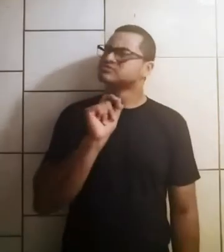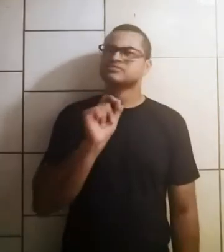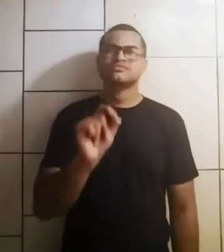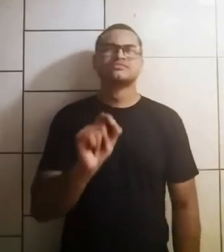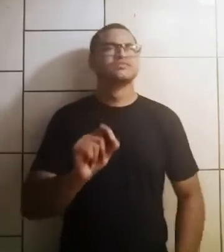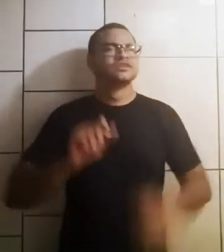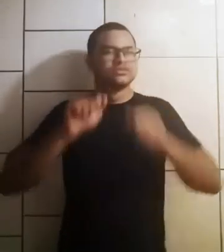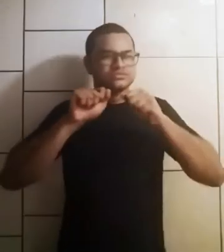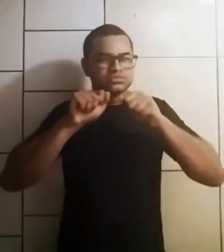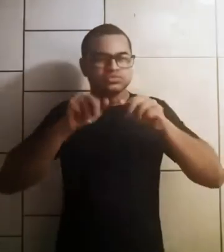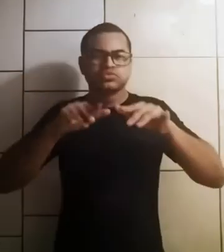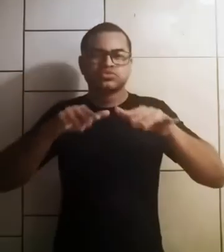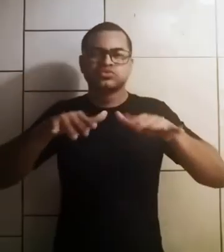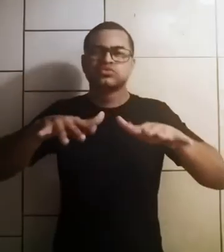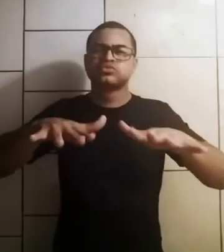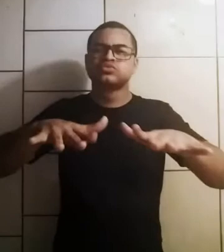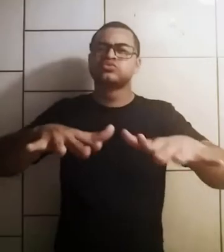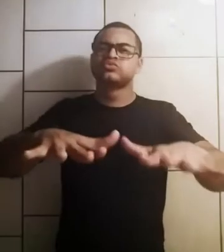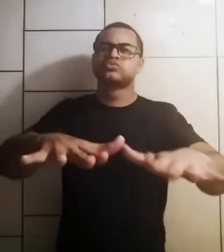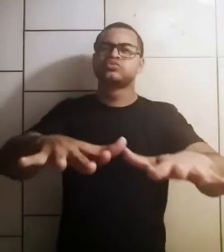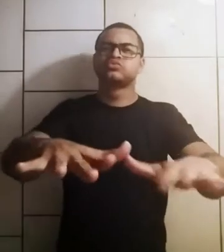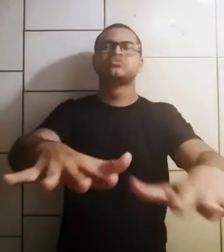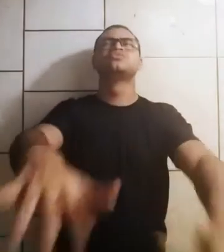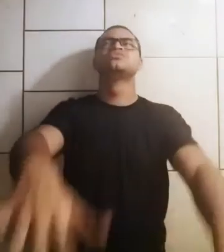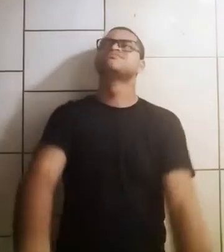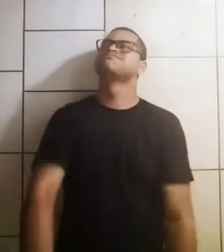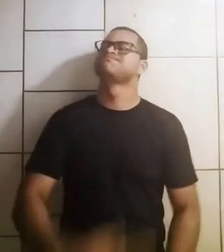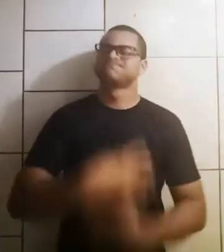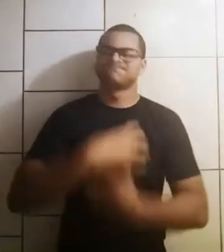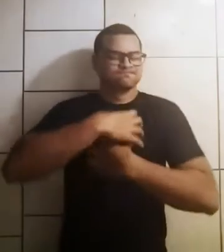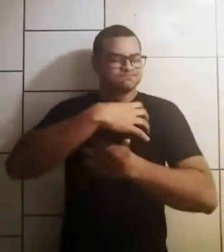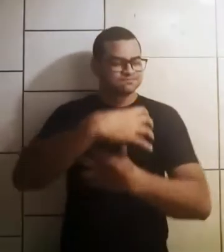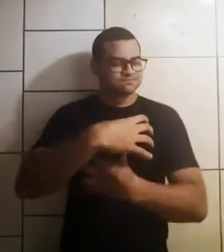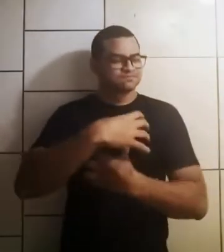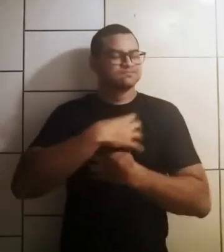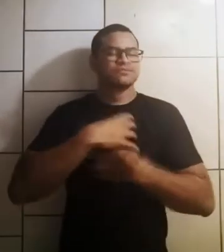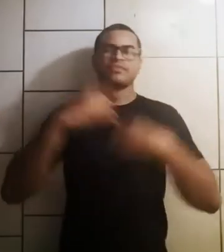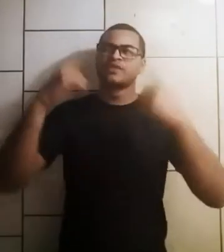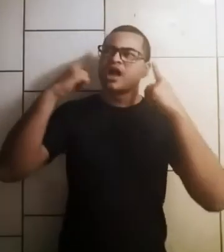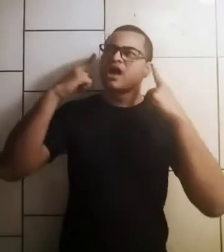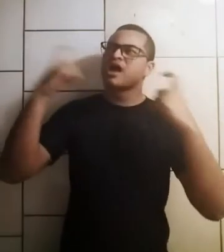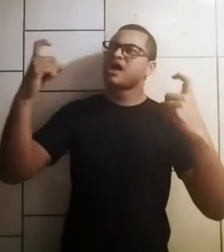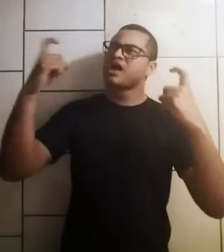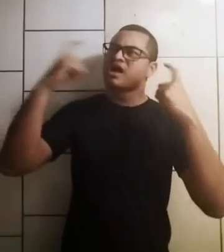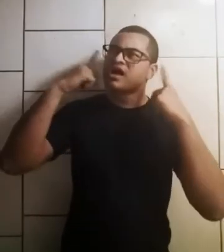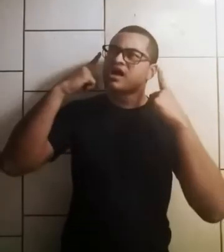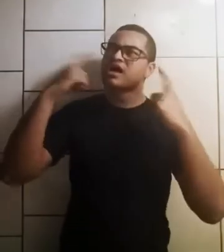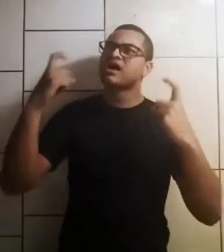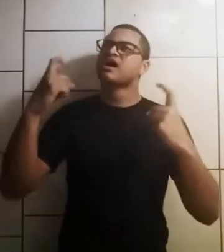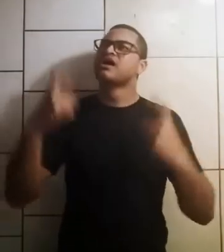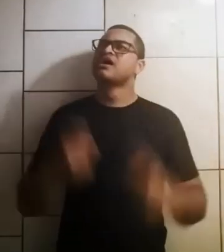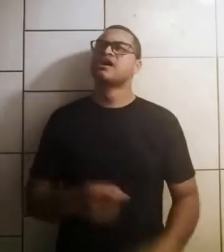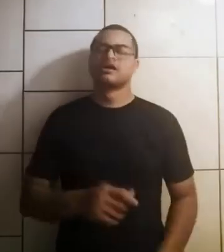indo em muitas direções. Posso ouvir um som atingindo